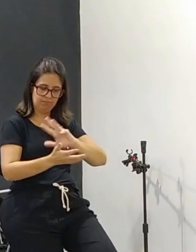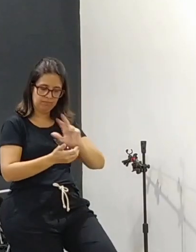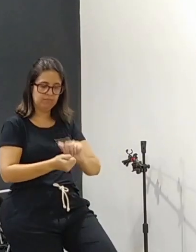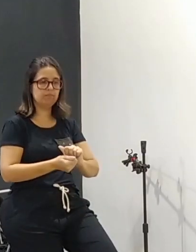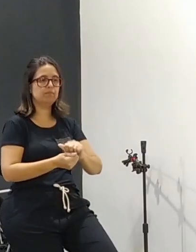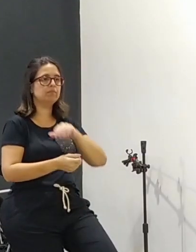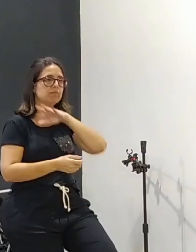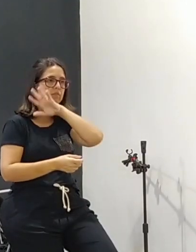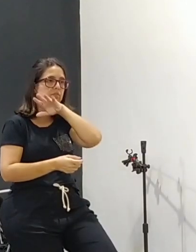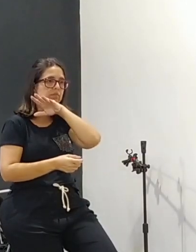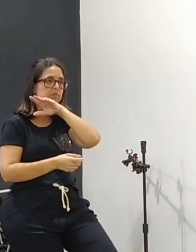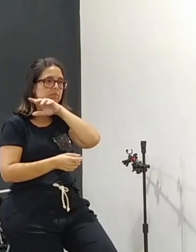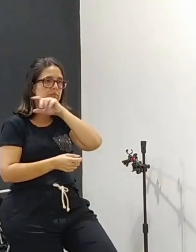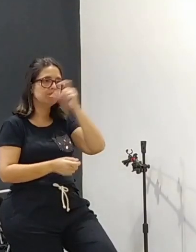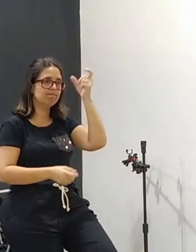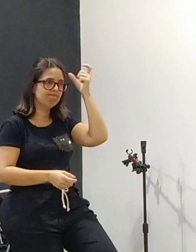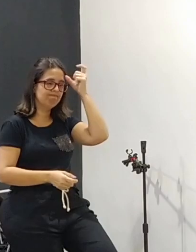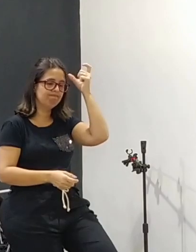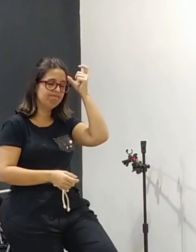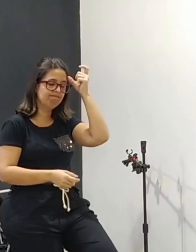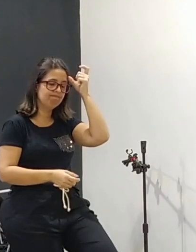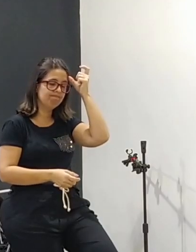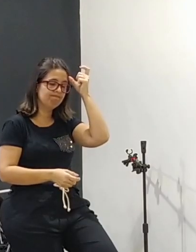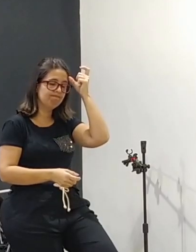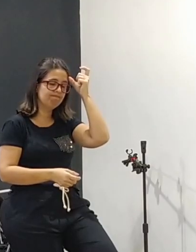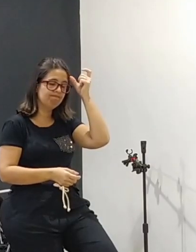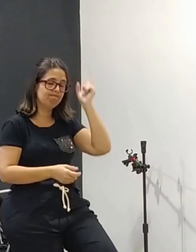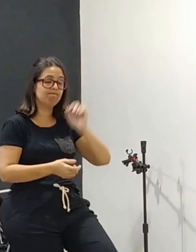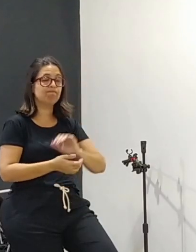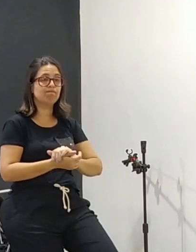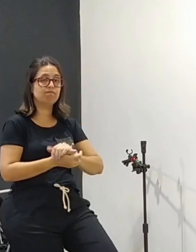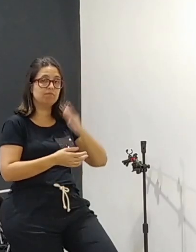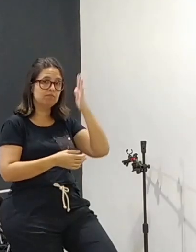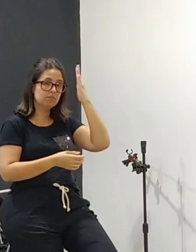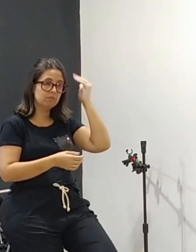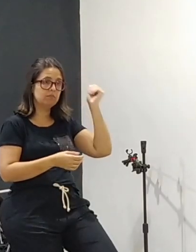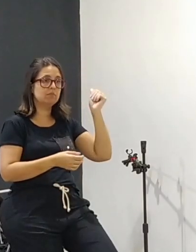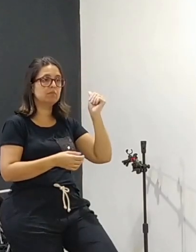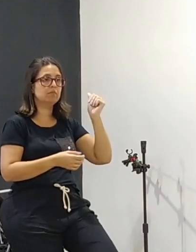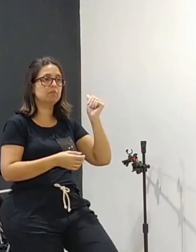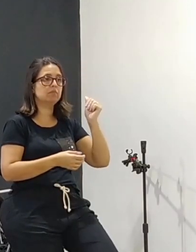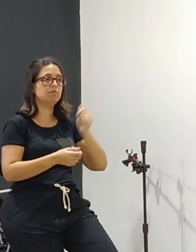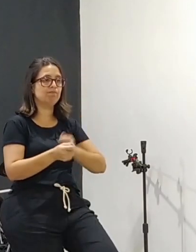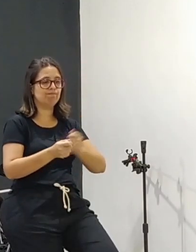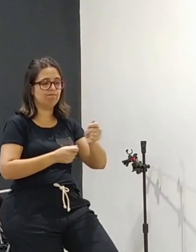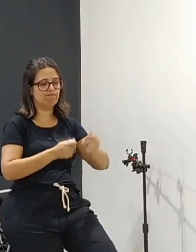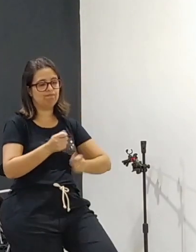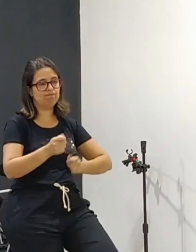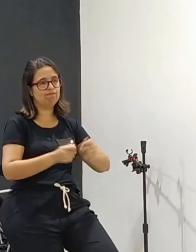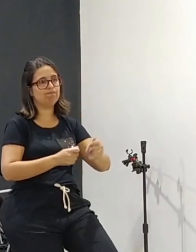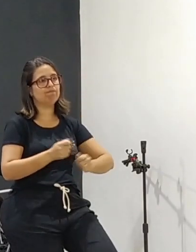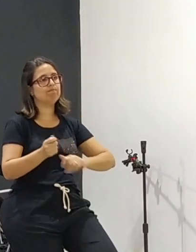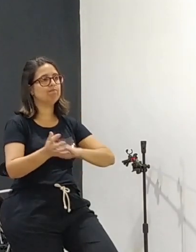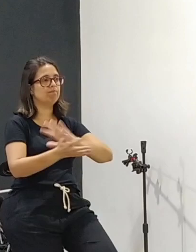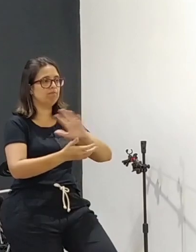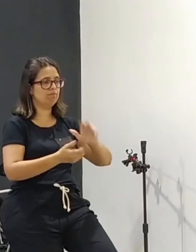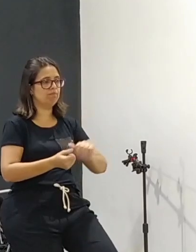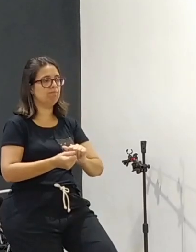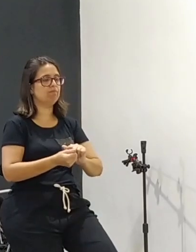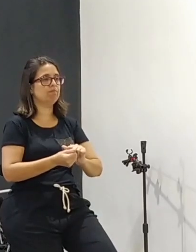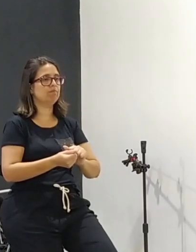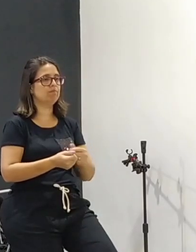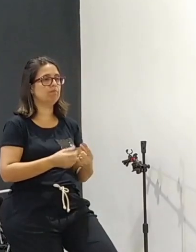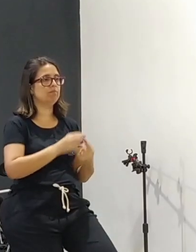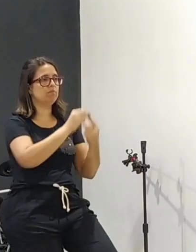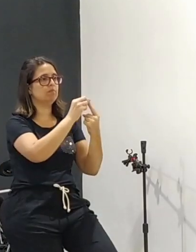terrena, animal e diabólica. É esse tipo de sabedoria que rege esse mundo. A única forma